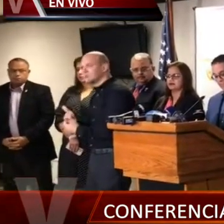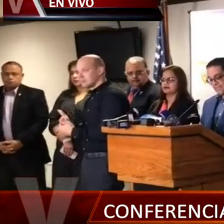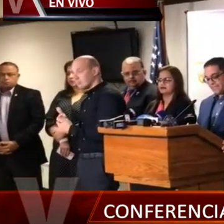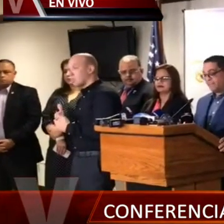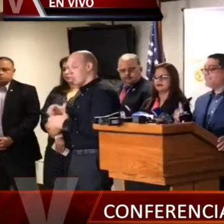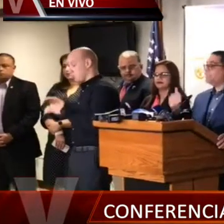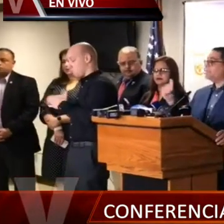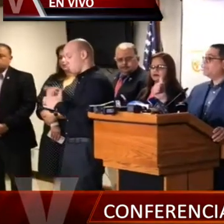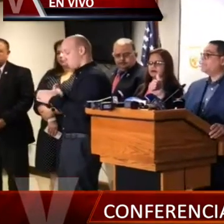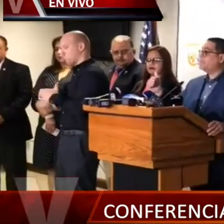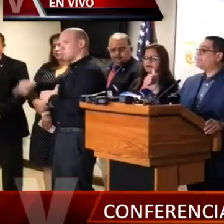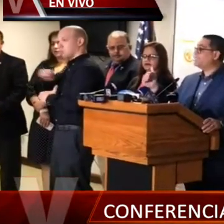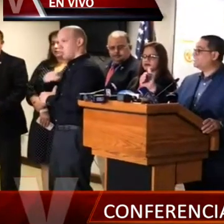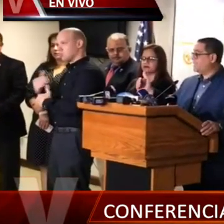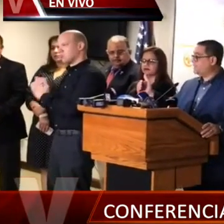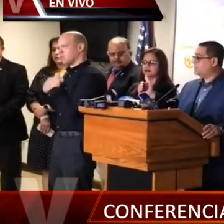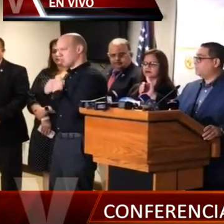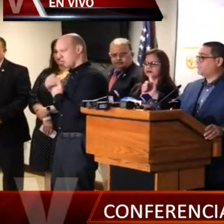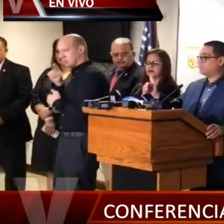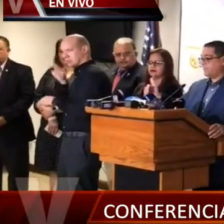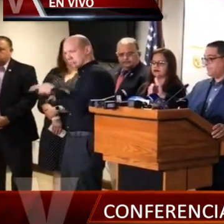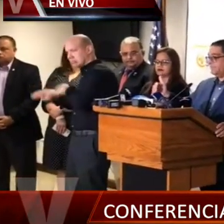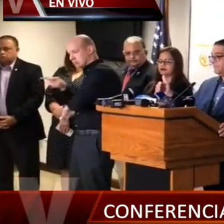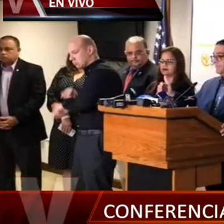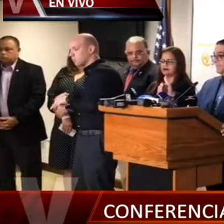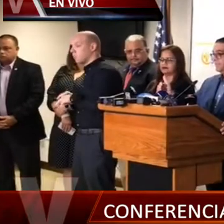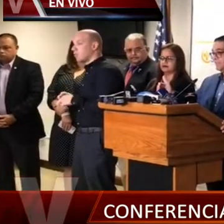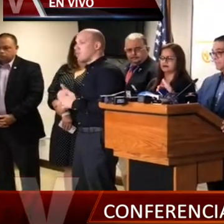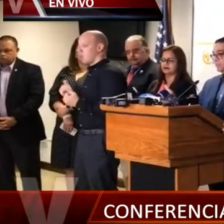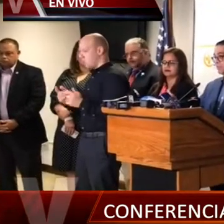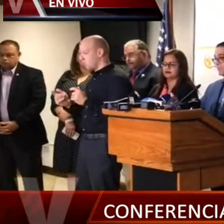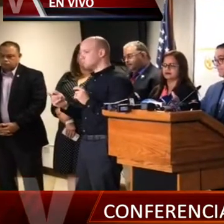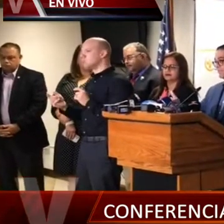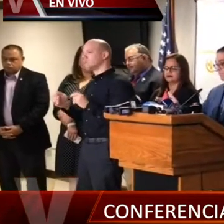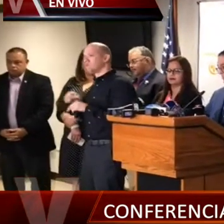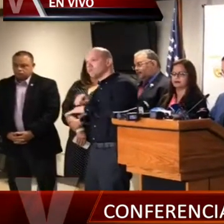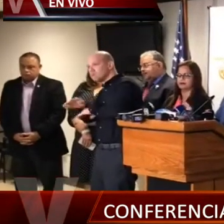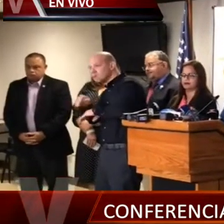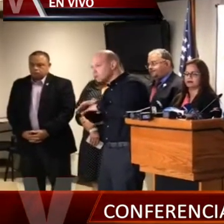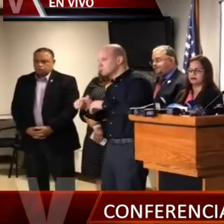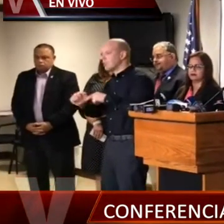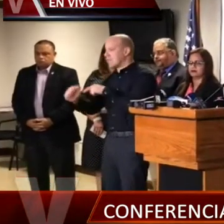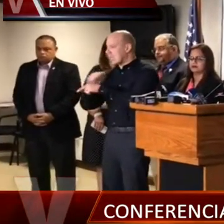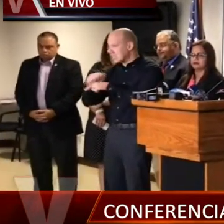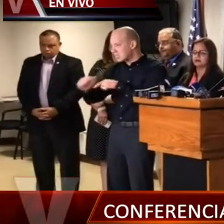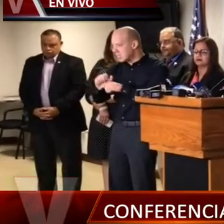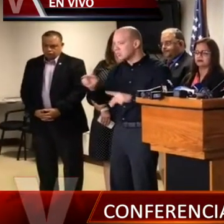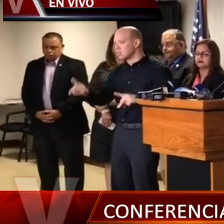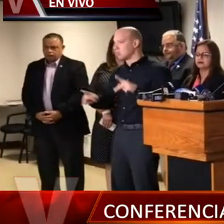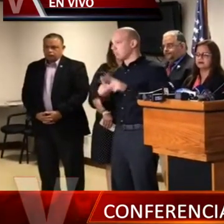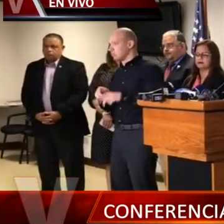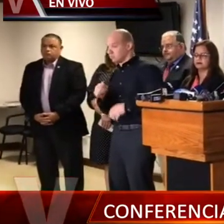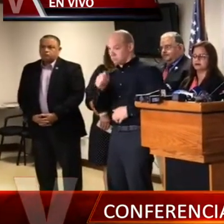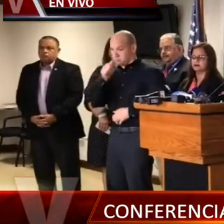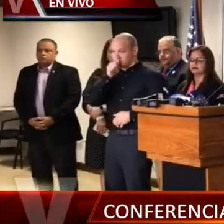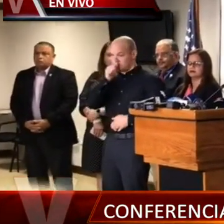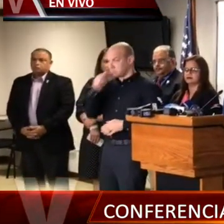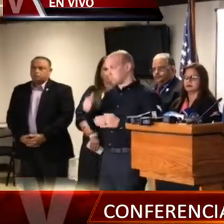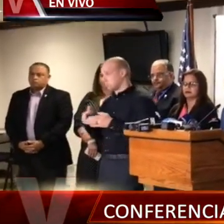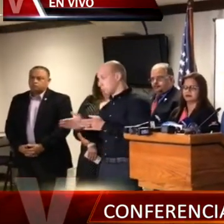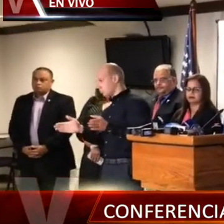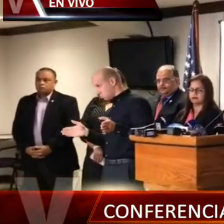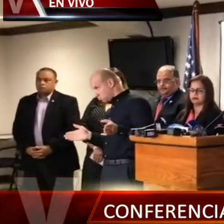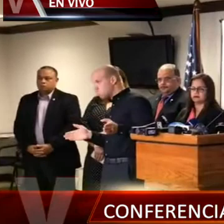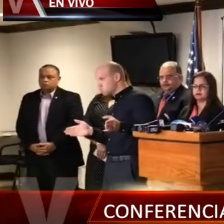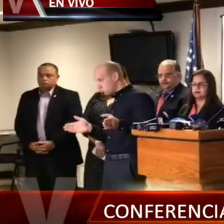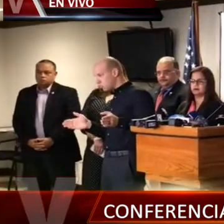Force, se ha mantenido adiestrando personal, tanto del sector público como del sector privado, entre otras iniciativas.